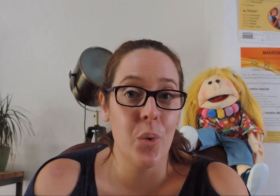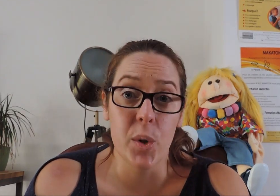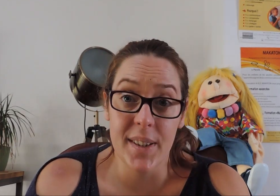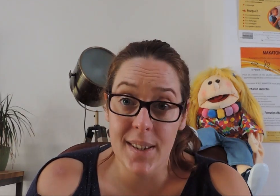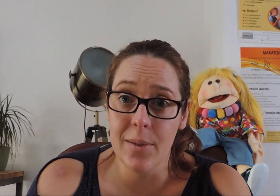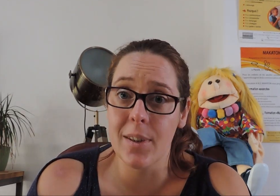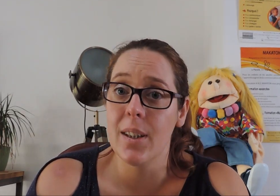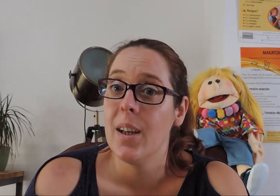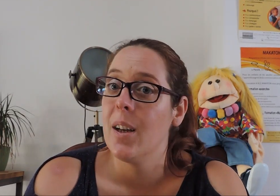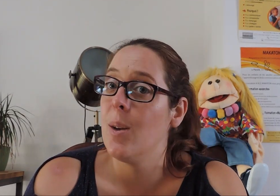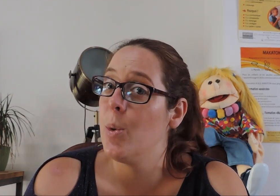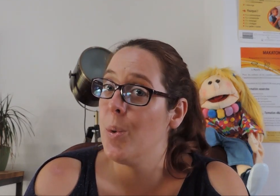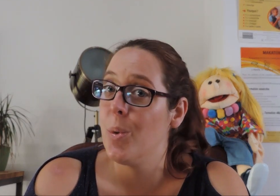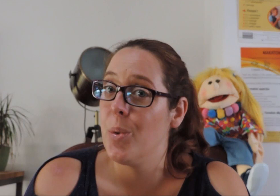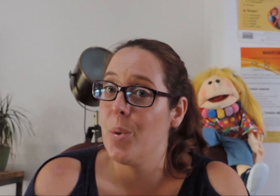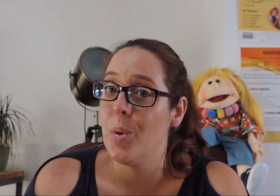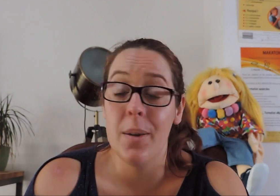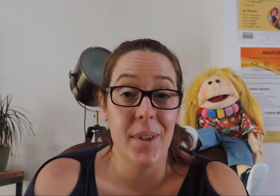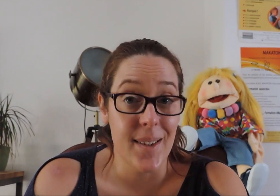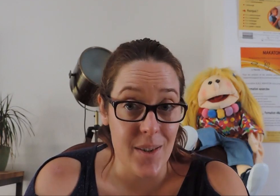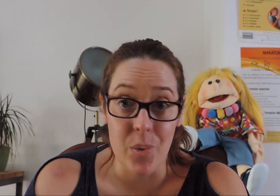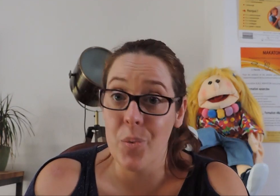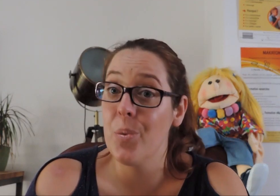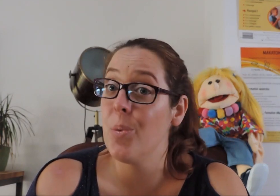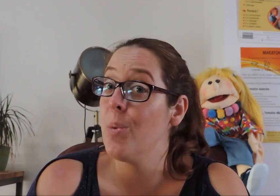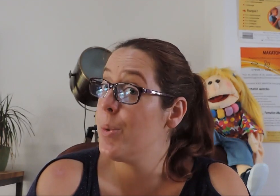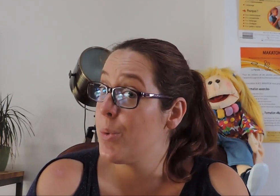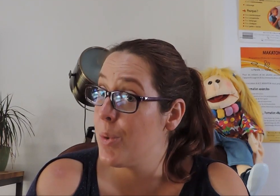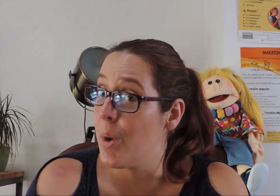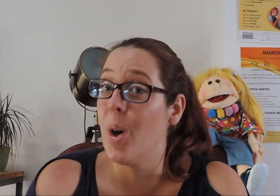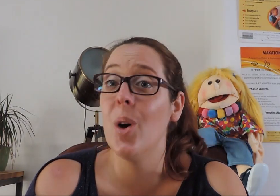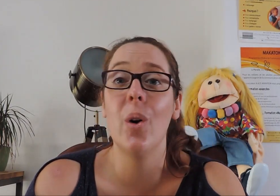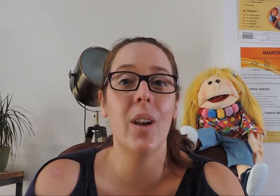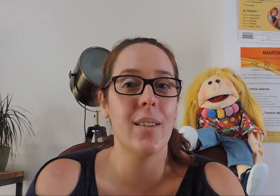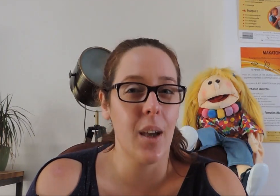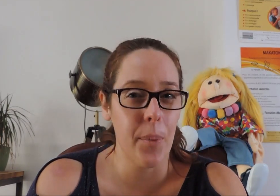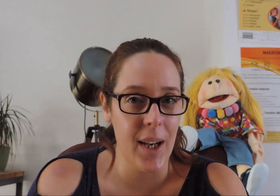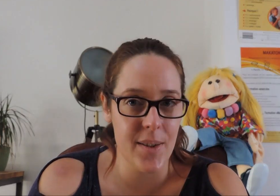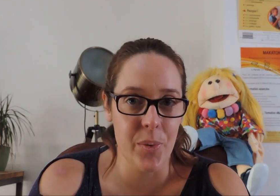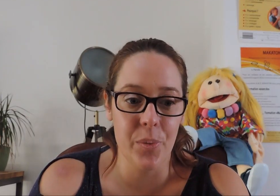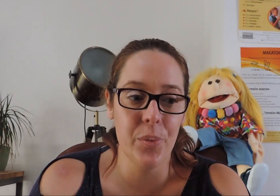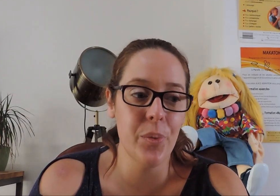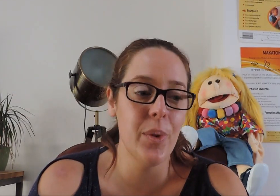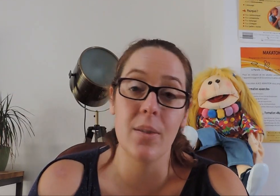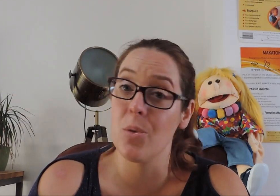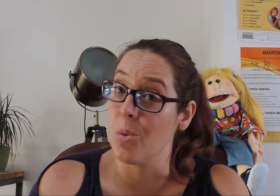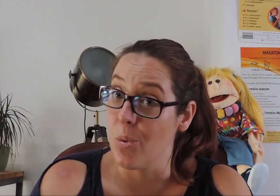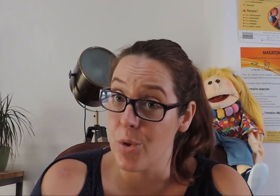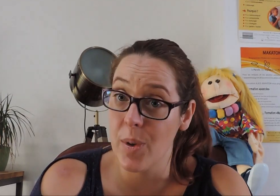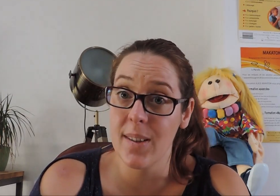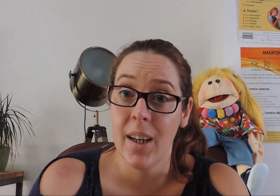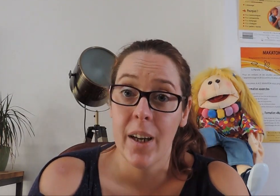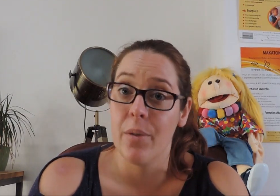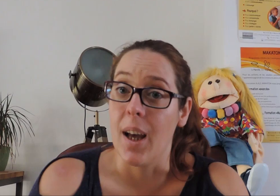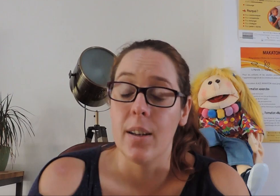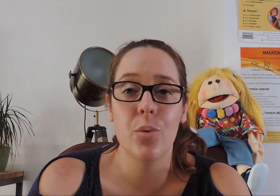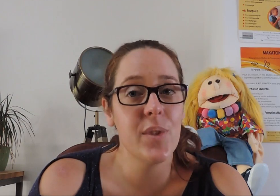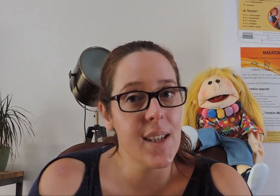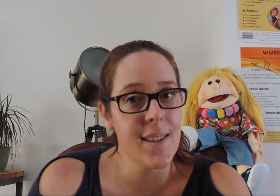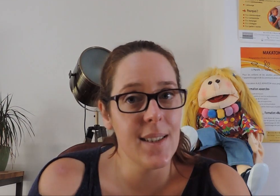auditive euh l'imitation le tour de rôle l'interpellation l'attention conjointe voilà tout ça